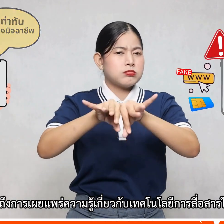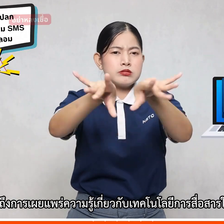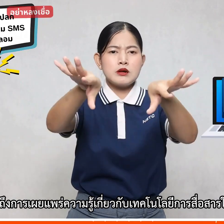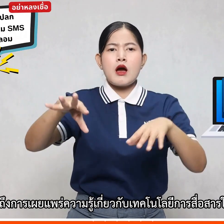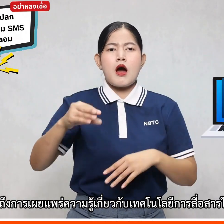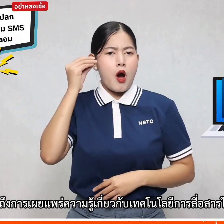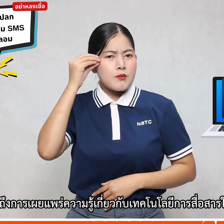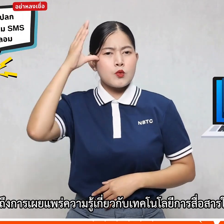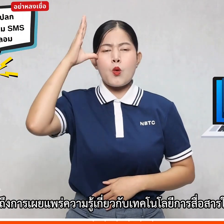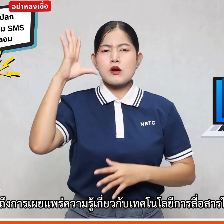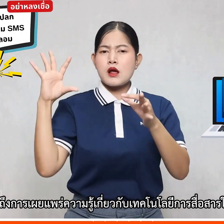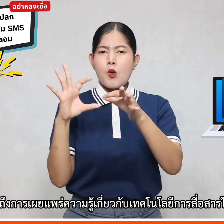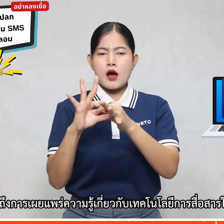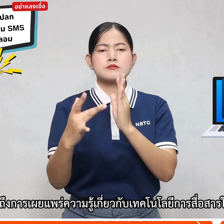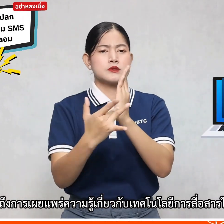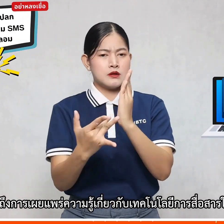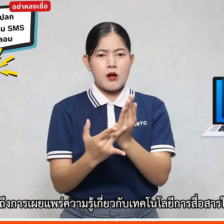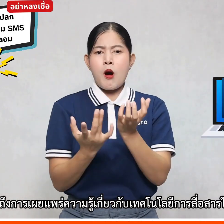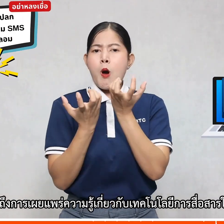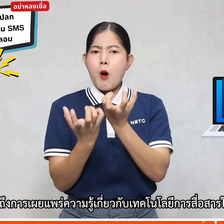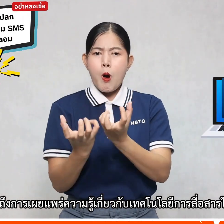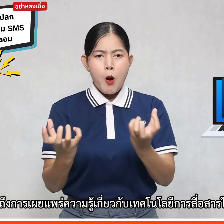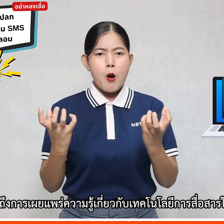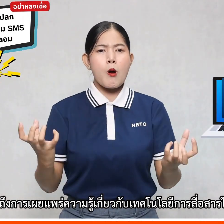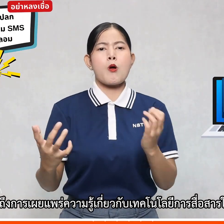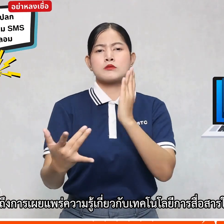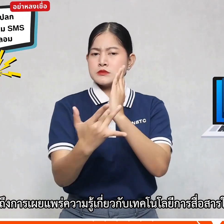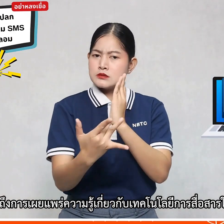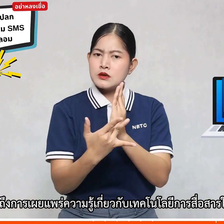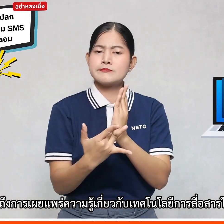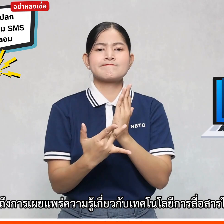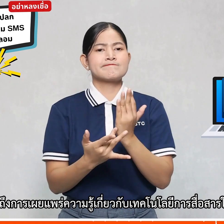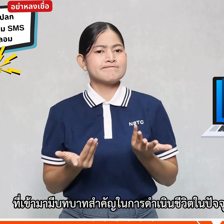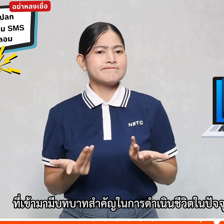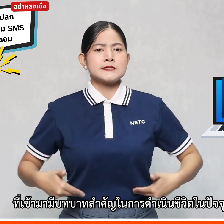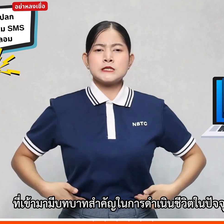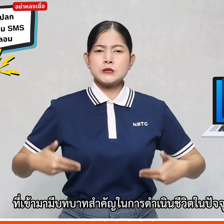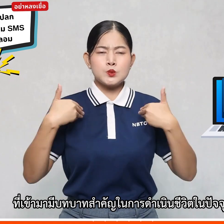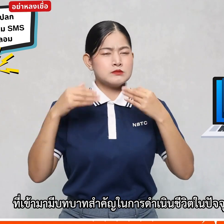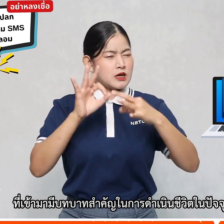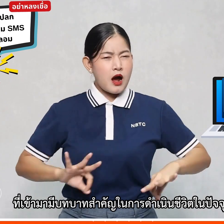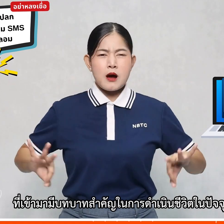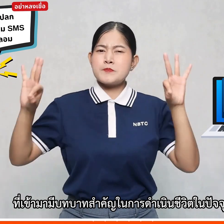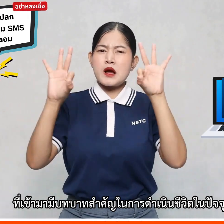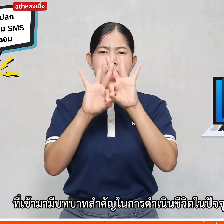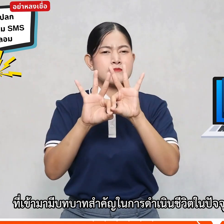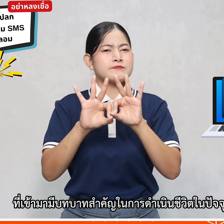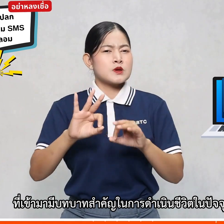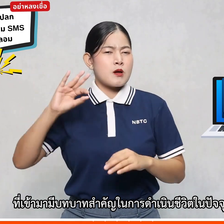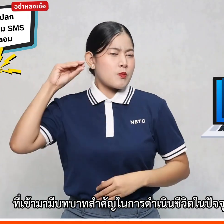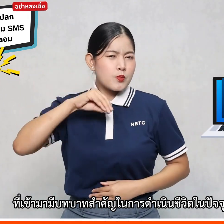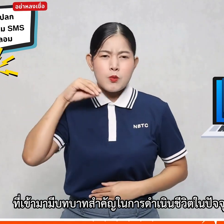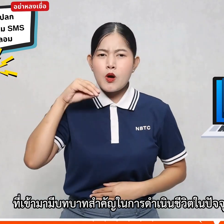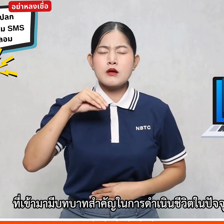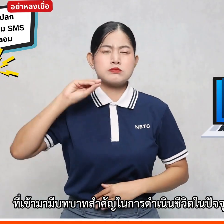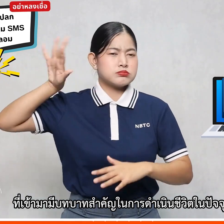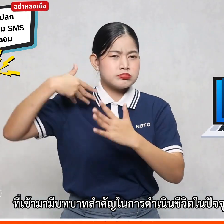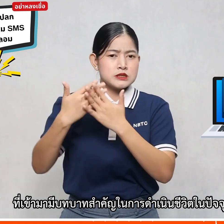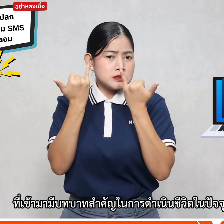รู้เกี่ยวกับเทคโนโลยีการสื่อสารในยุคดิจิทัลที่เข้ามามีบทบาทสำคัญในการดำเนินชีวิต